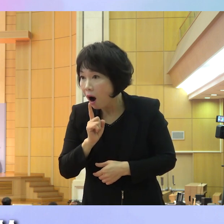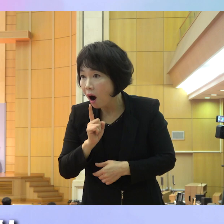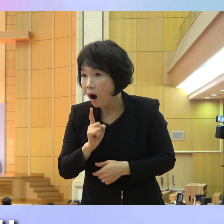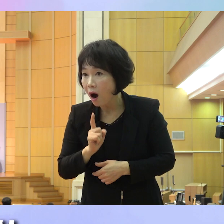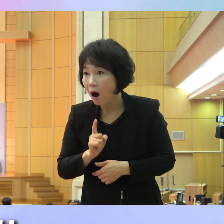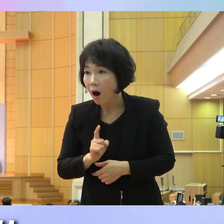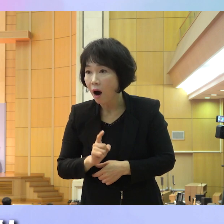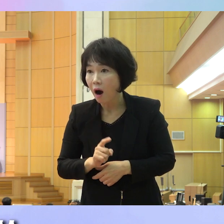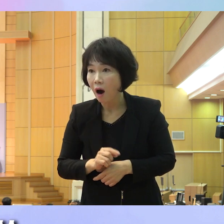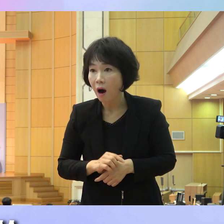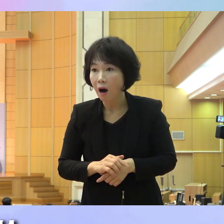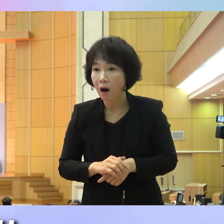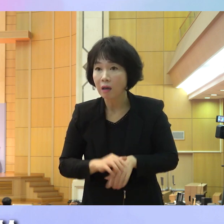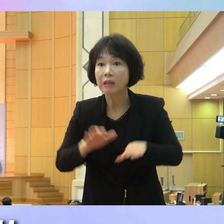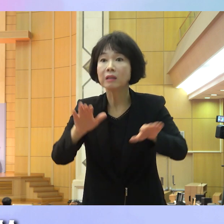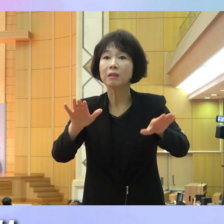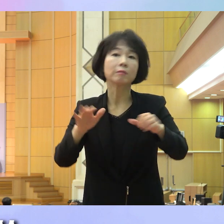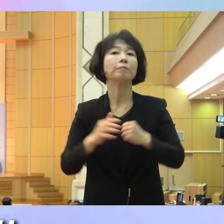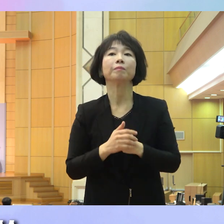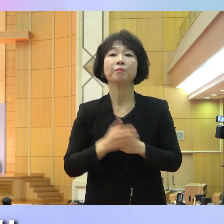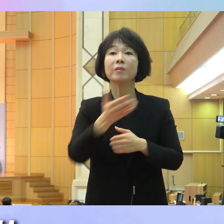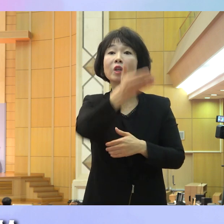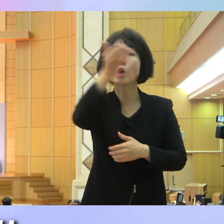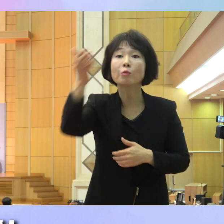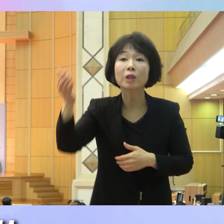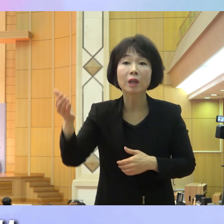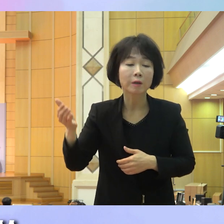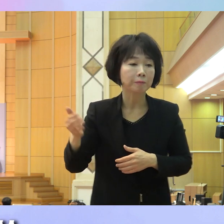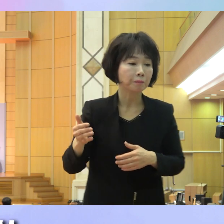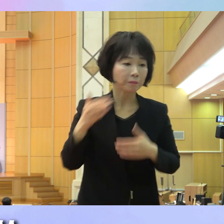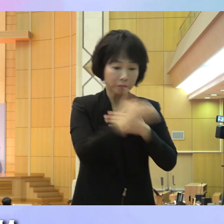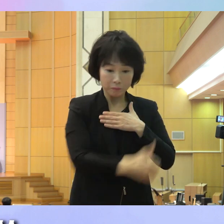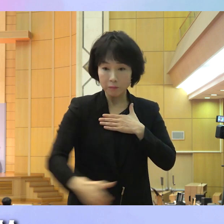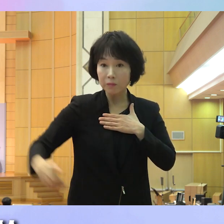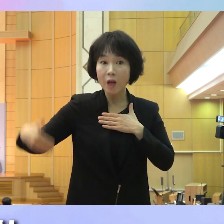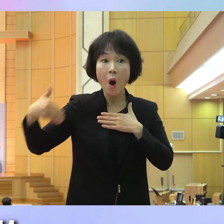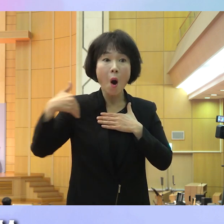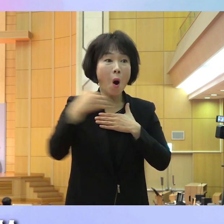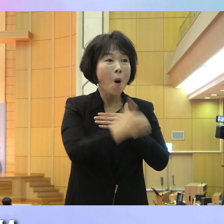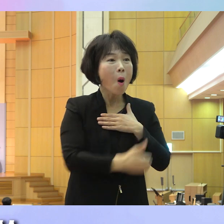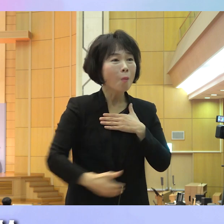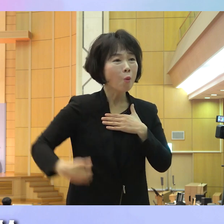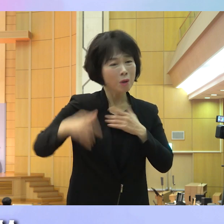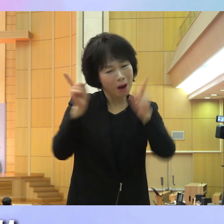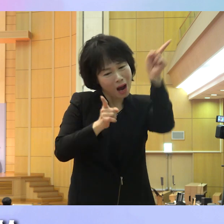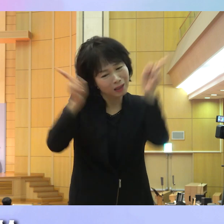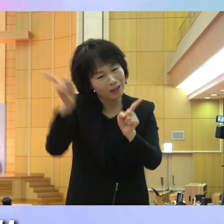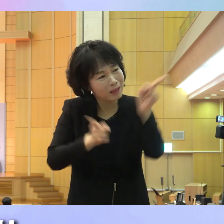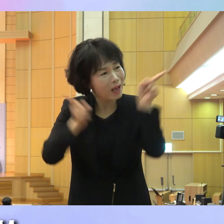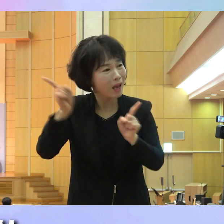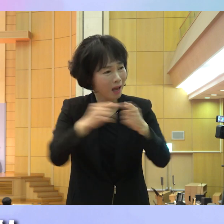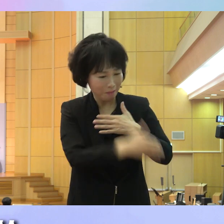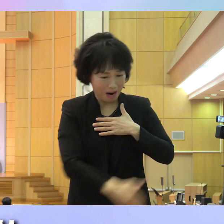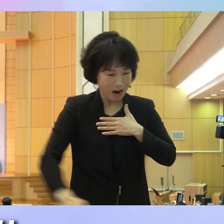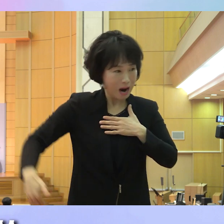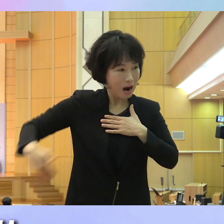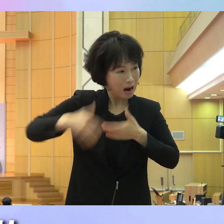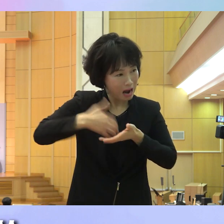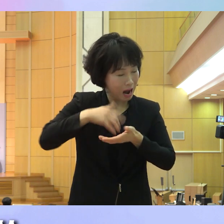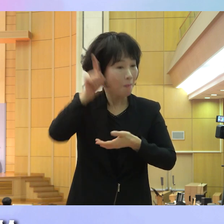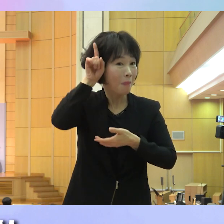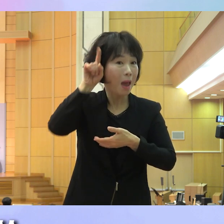지금 이렇게 우리 육체는 백체로 구성되어 있는데 그